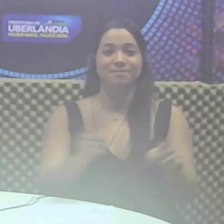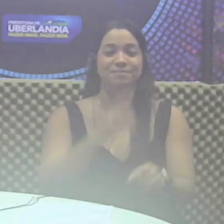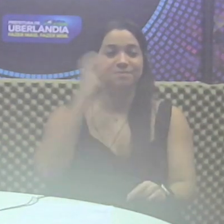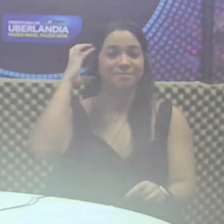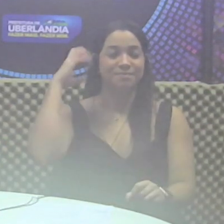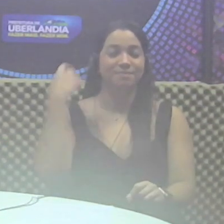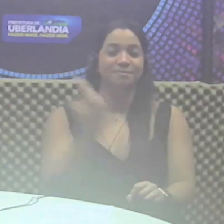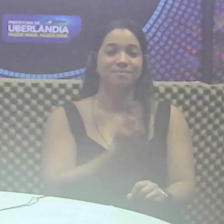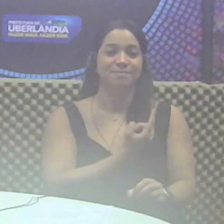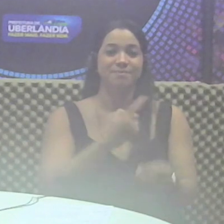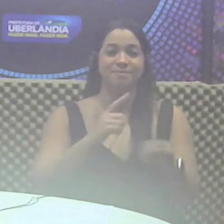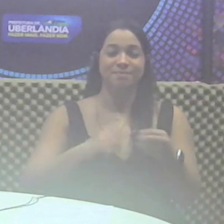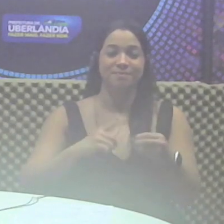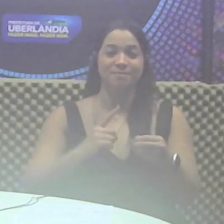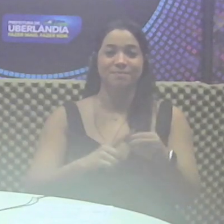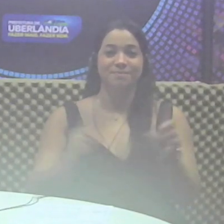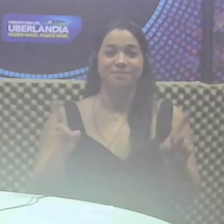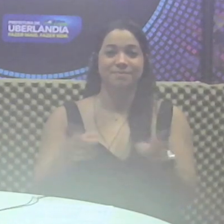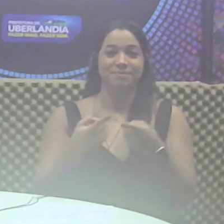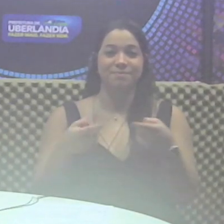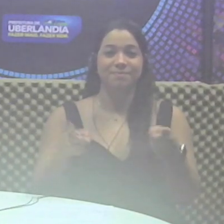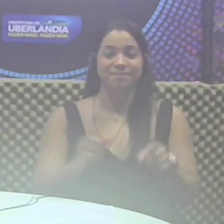Rádio Nossa Cidade.